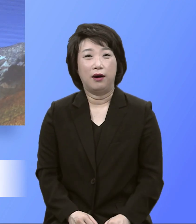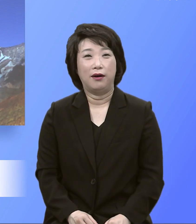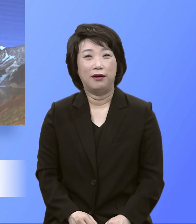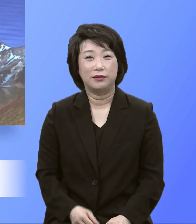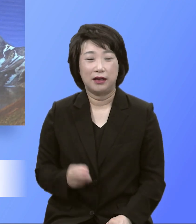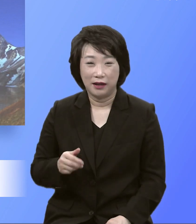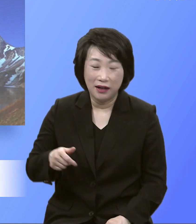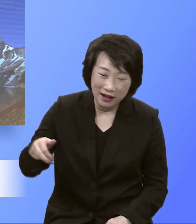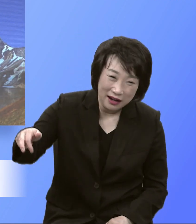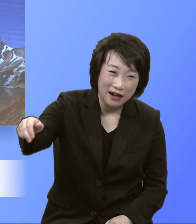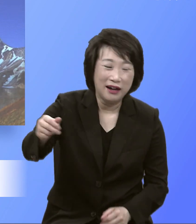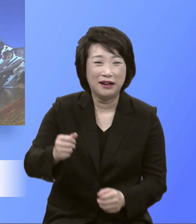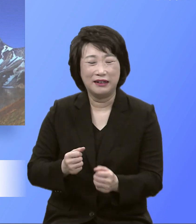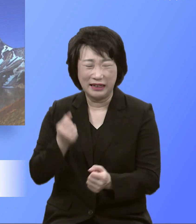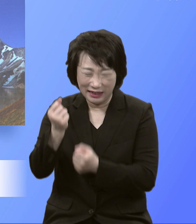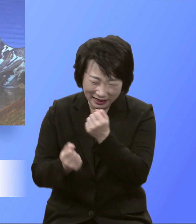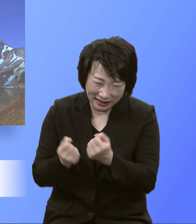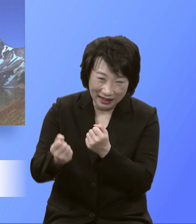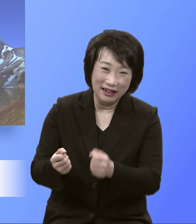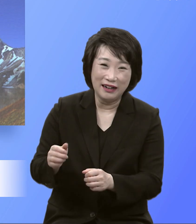갔다 돌아왔더니요,